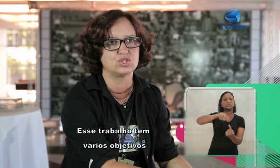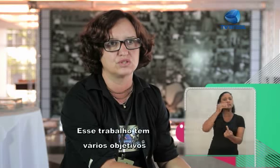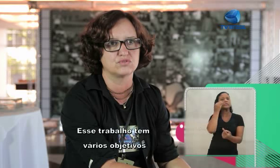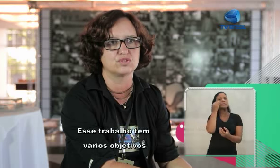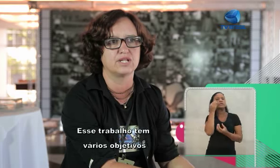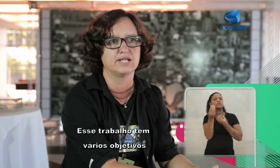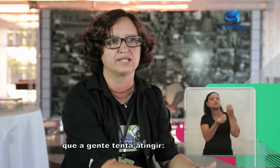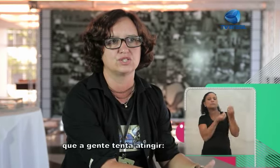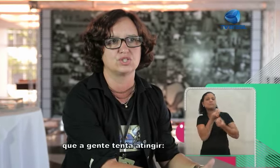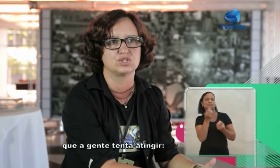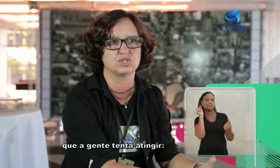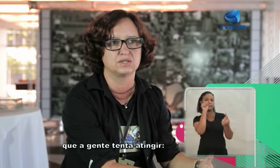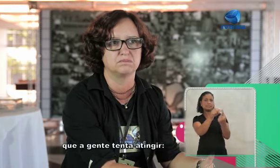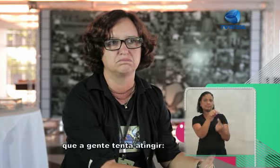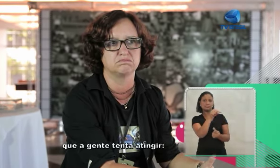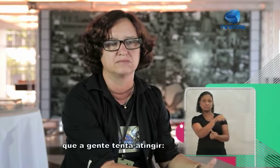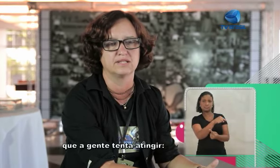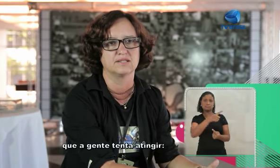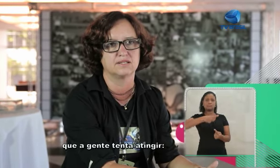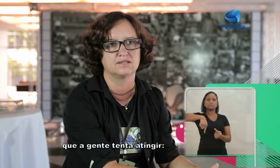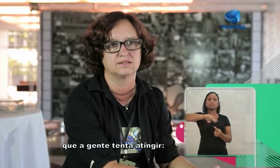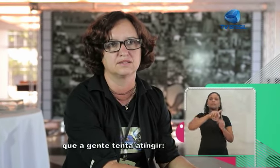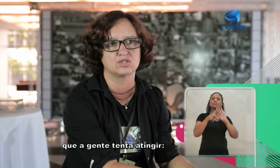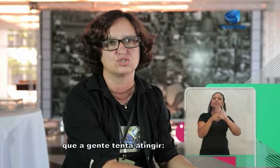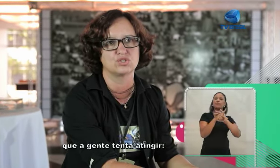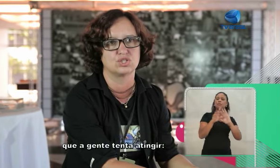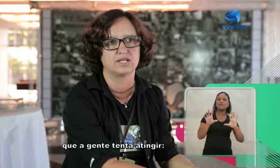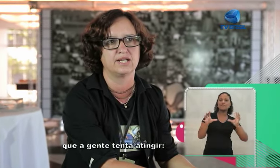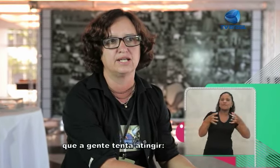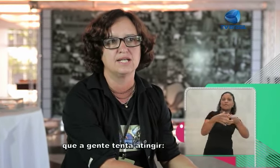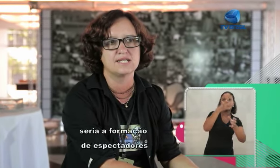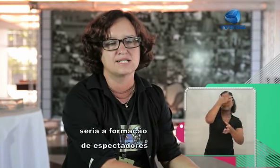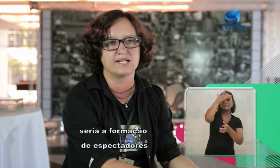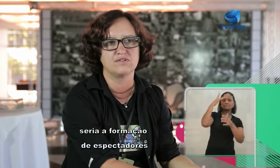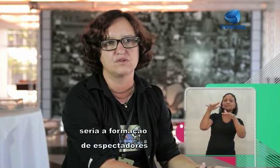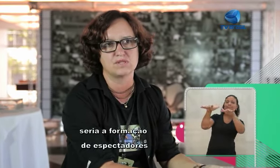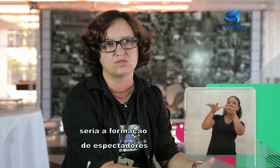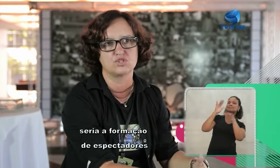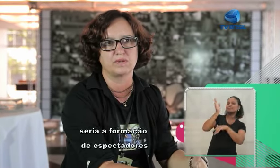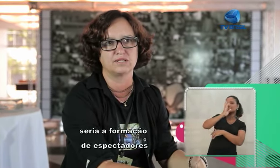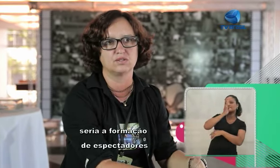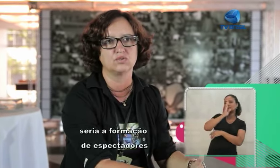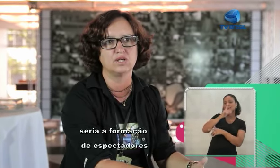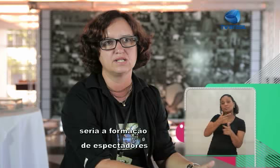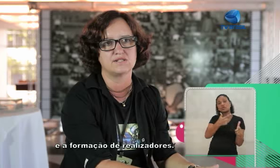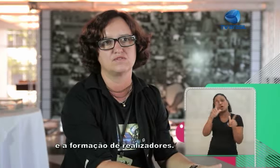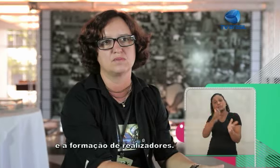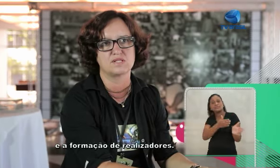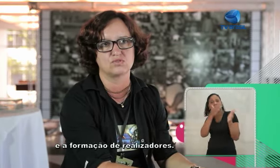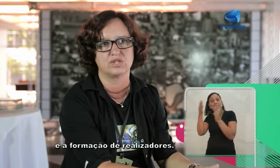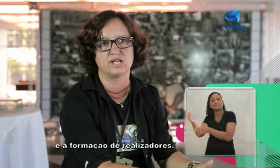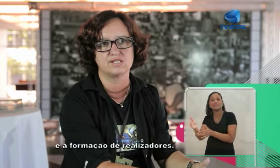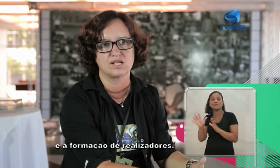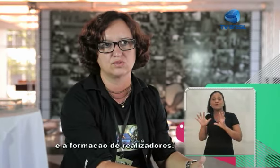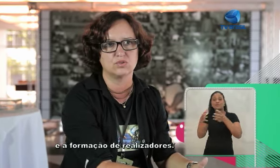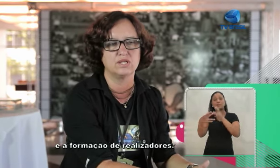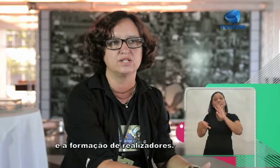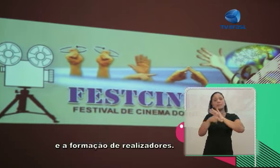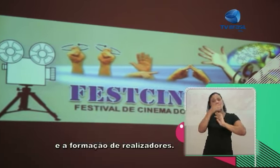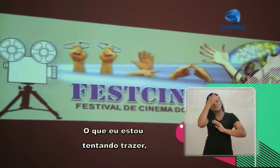objetivos, né, que a gente tenta atingir, né? Seria a formação de espectadores, a formação de realizadores. O que eu